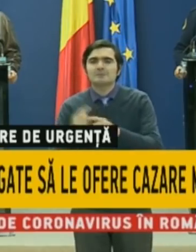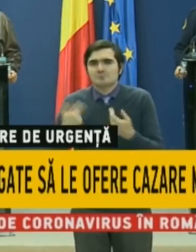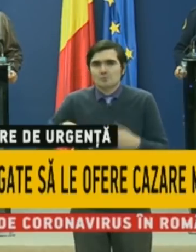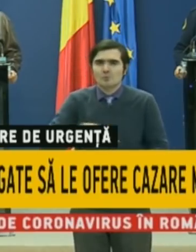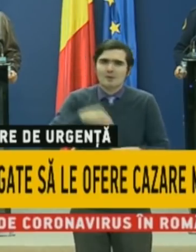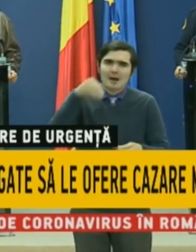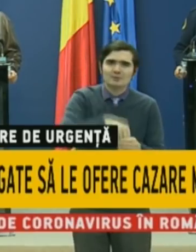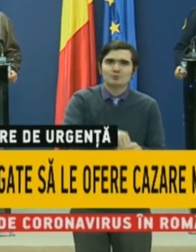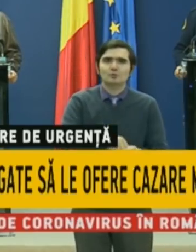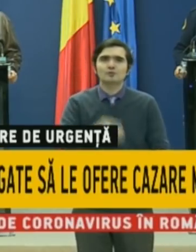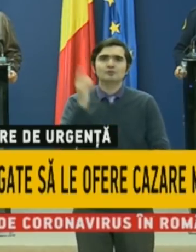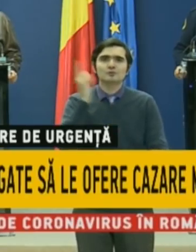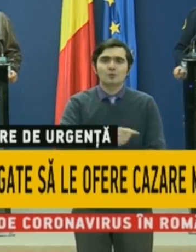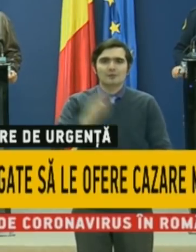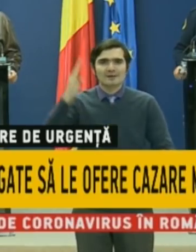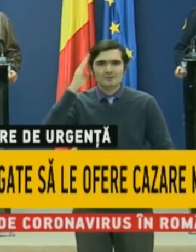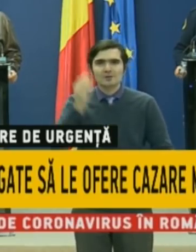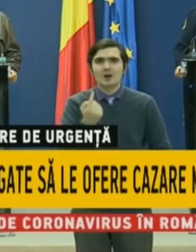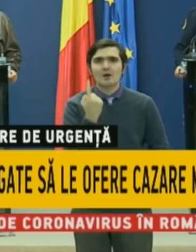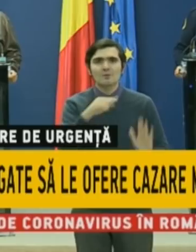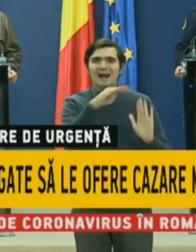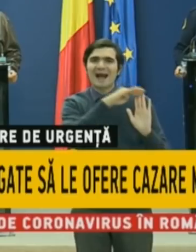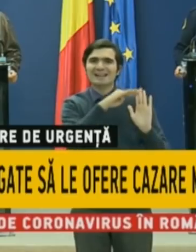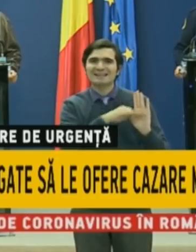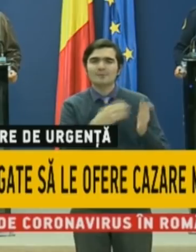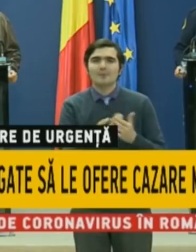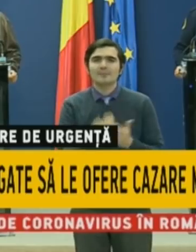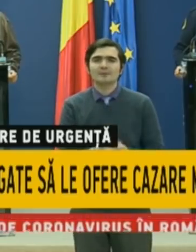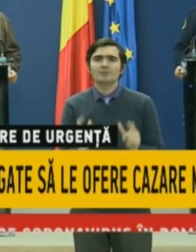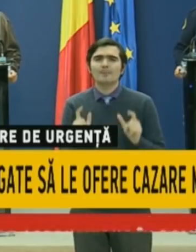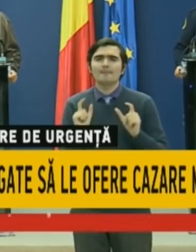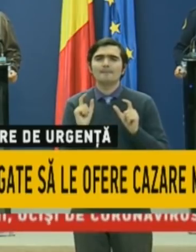ordonanța militară un articol pentru a preveni